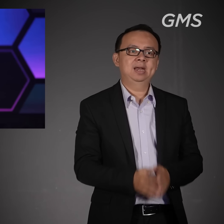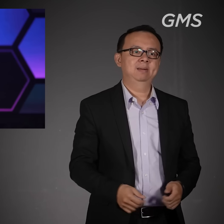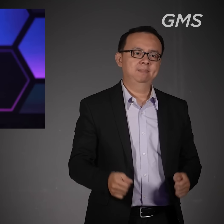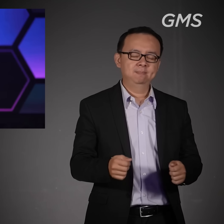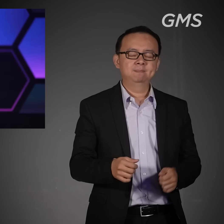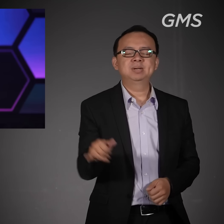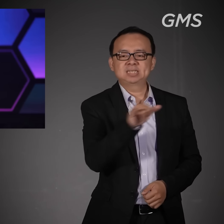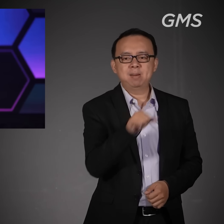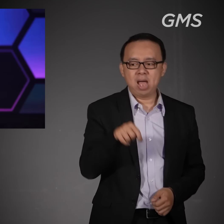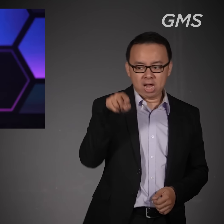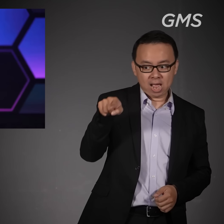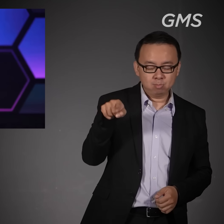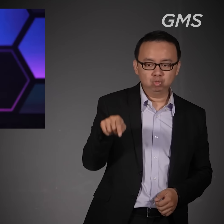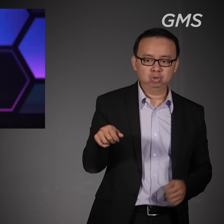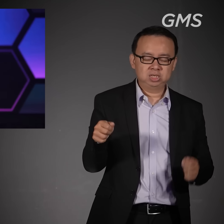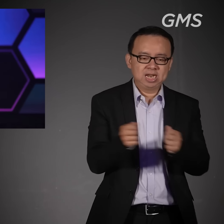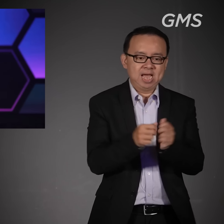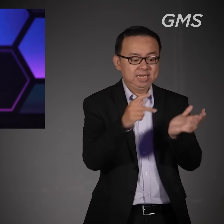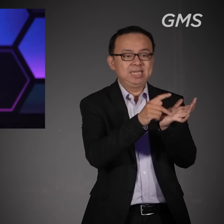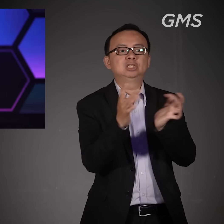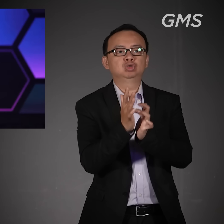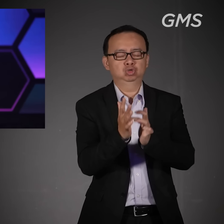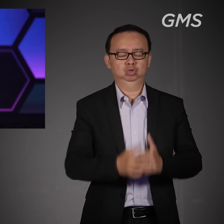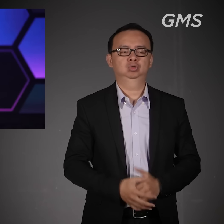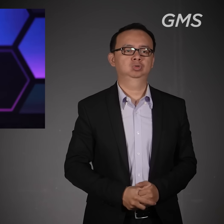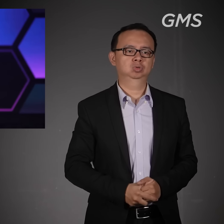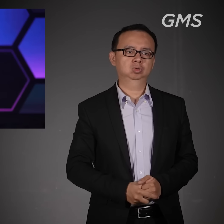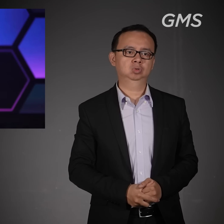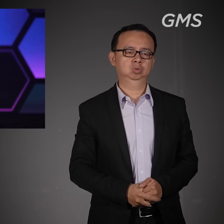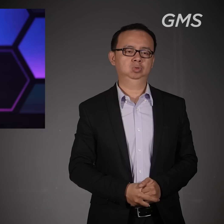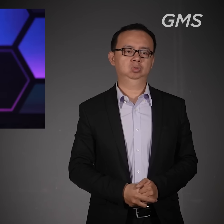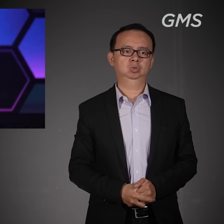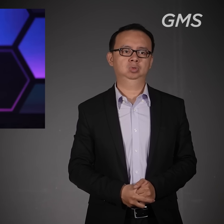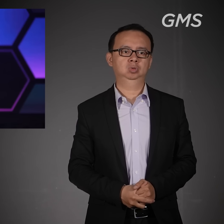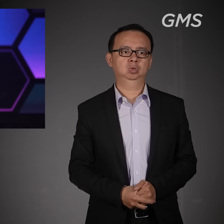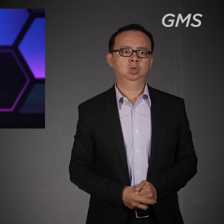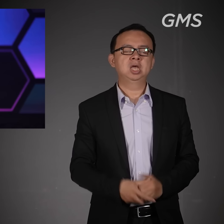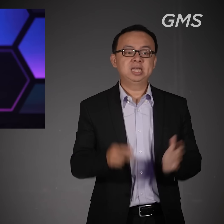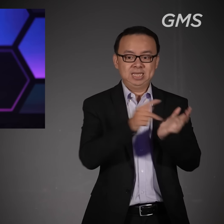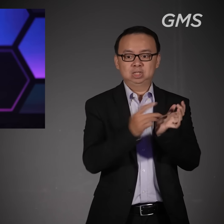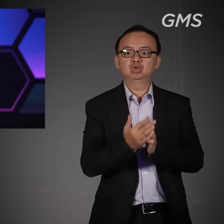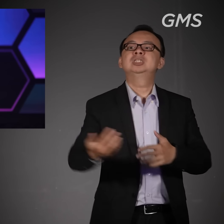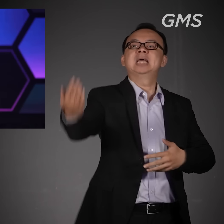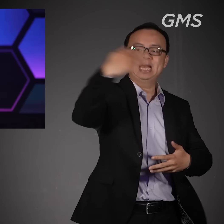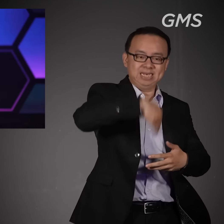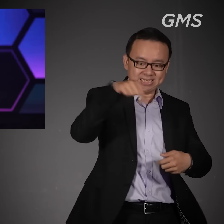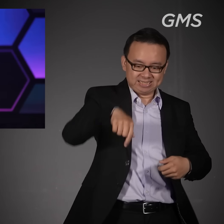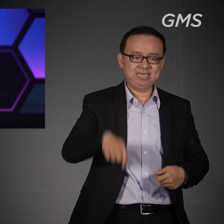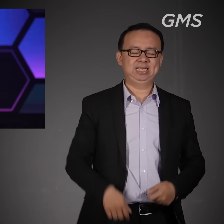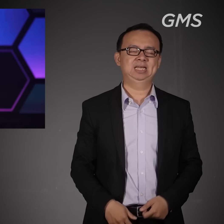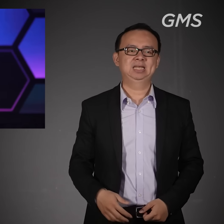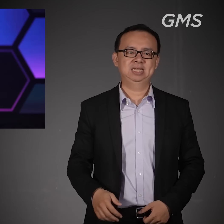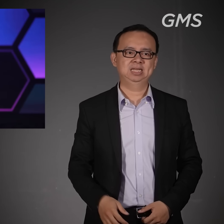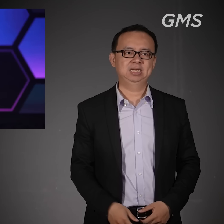berada di sini bersama-sama dengan Engkau, ya Tuhan. Yesus on-site. Saya